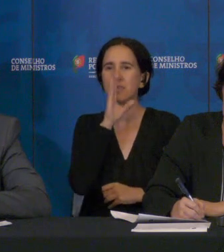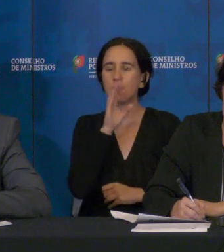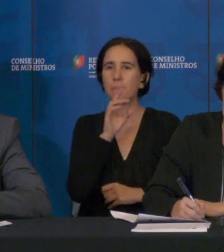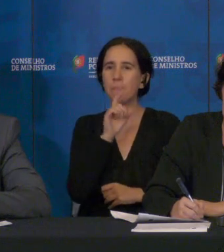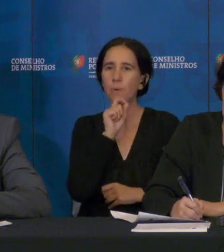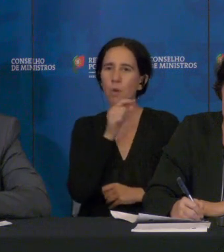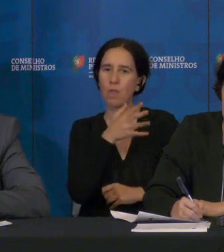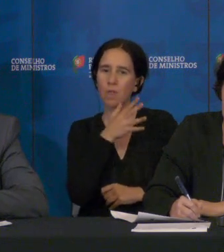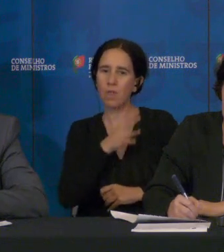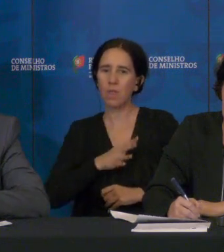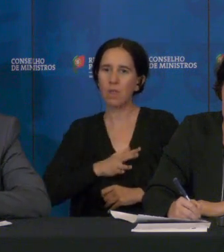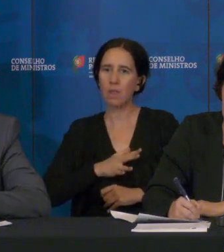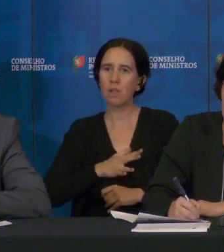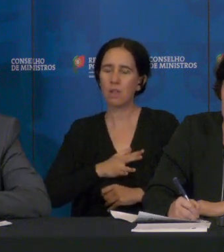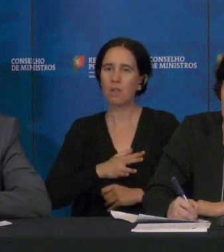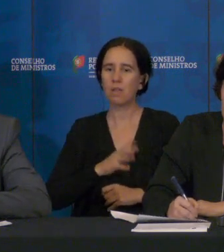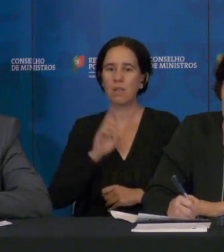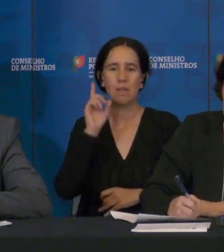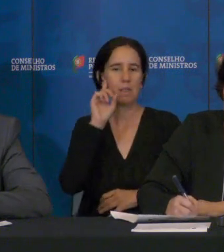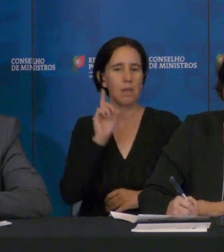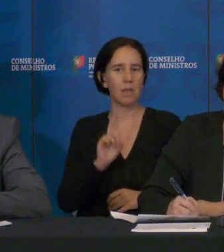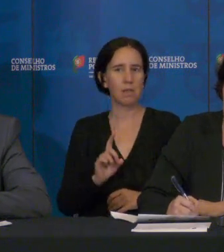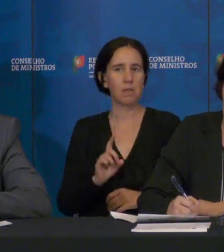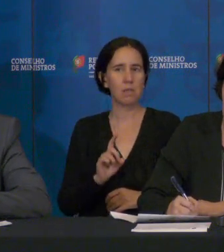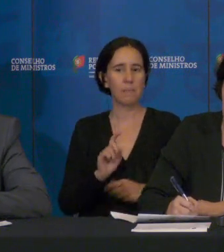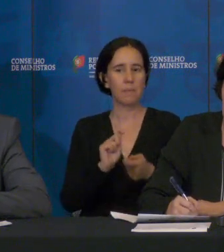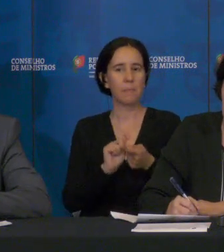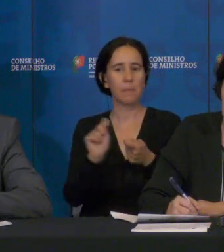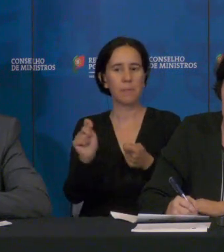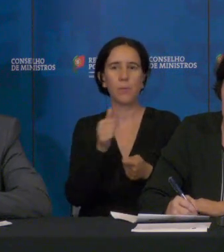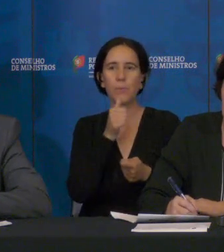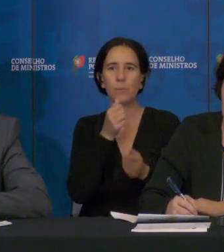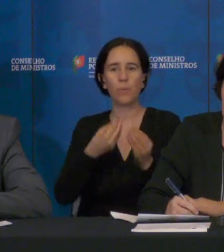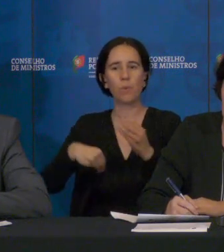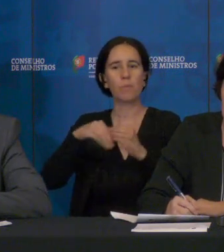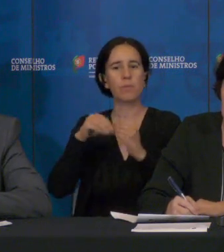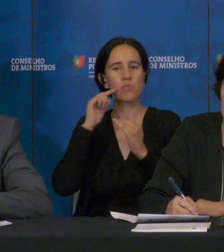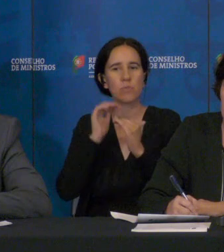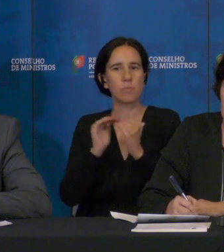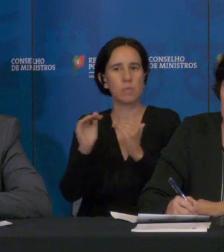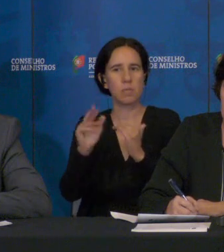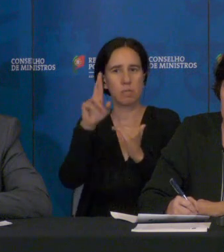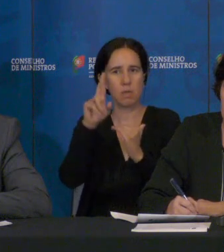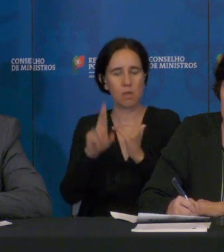Se nos pode dar aqui uma data para o pagamento do complemento de estabilização.